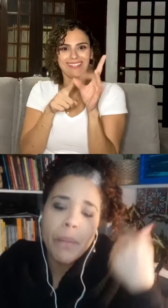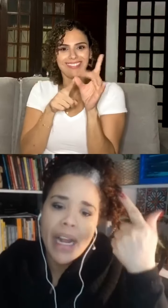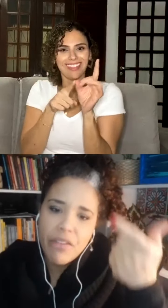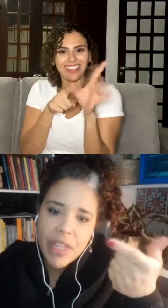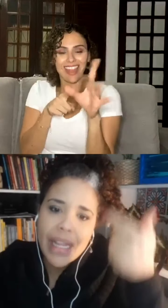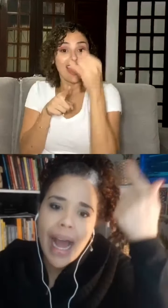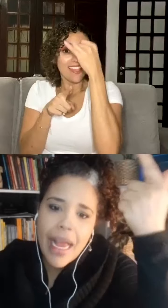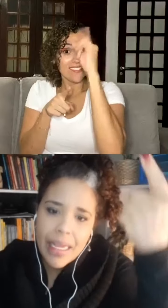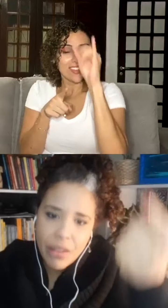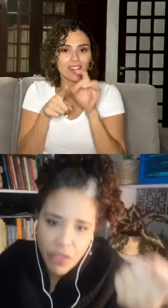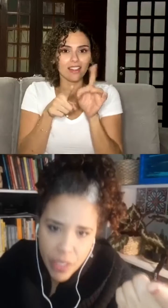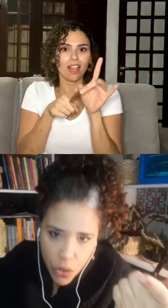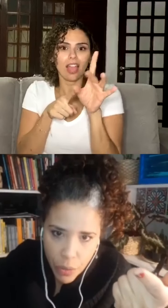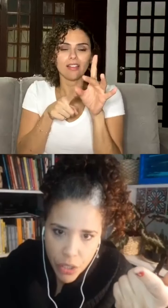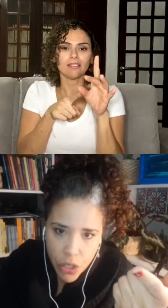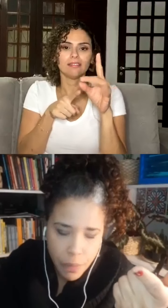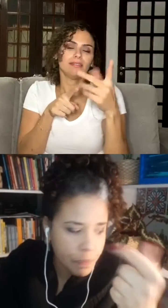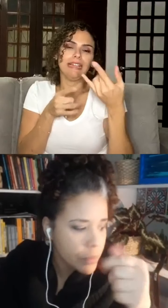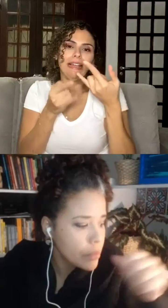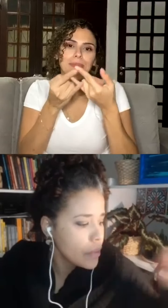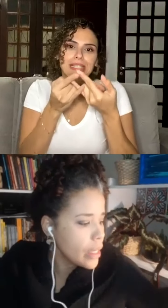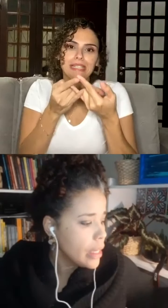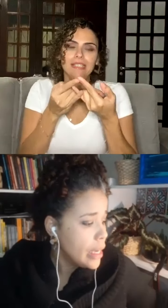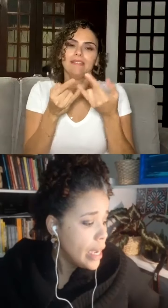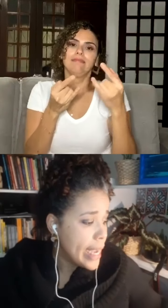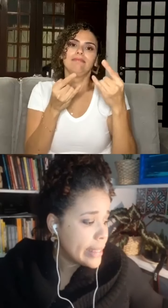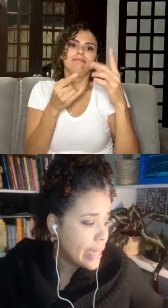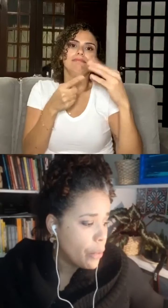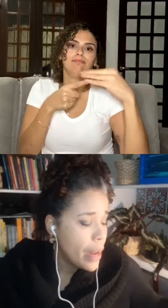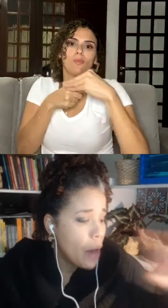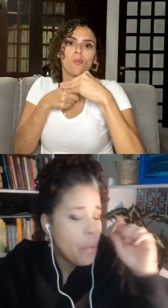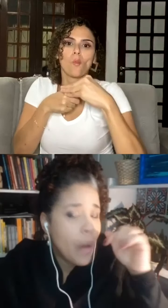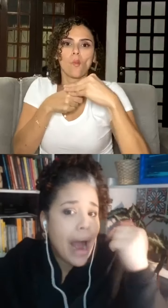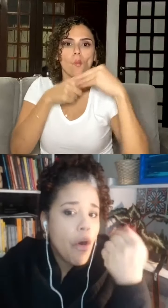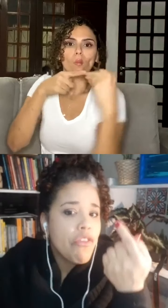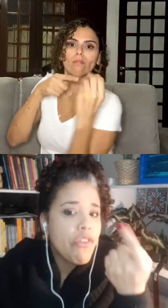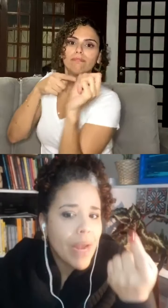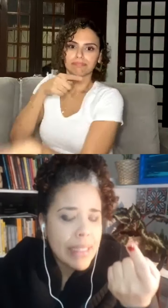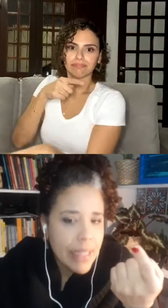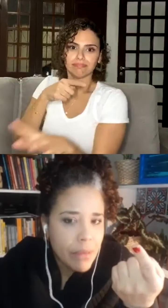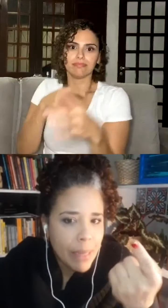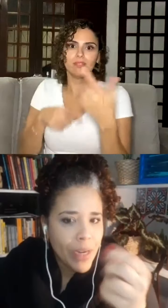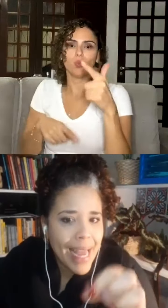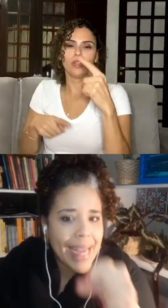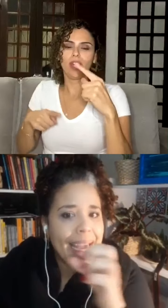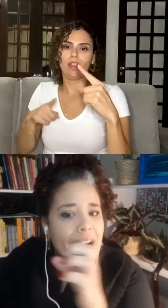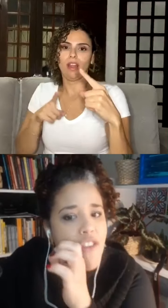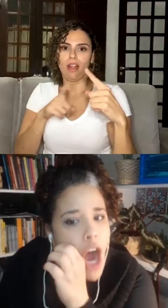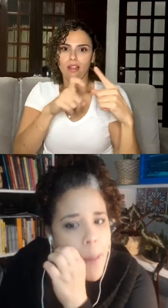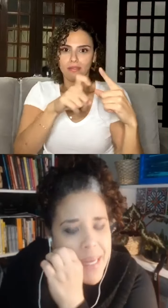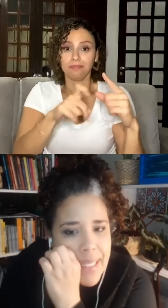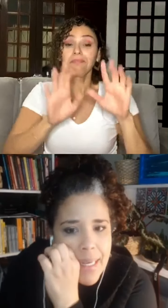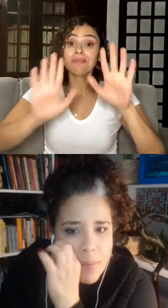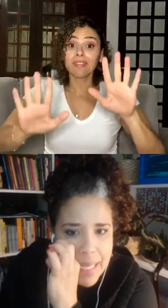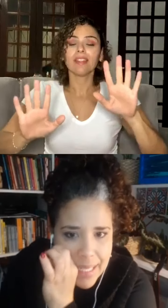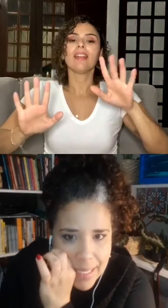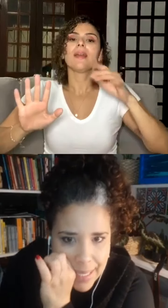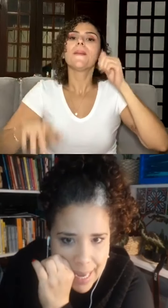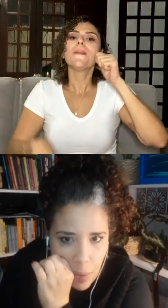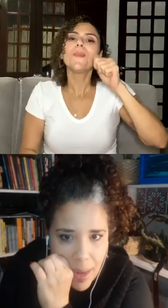para evitar infecções. Então, a ovulação da mulher, que é a formação